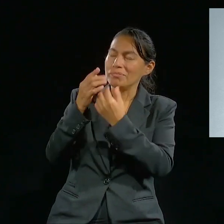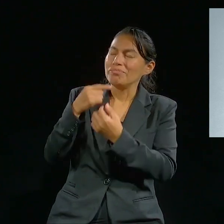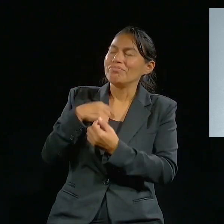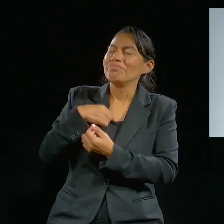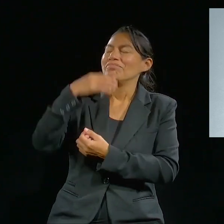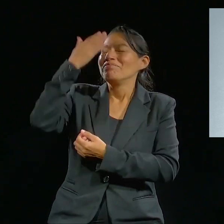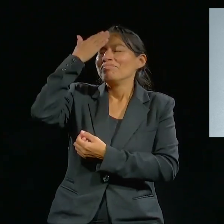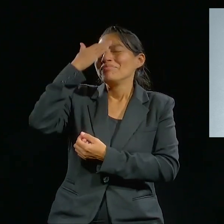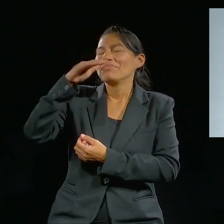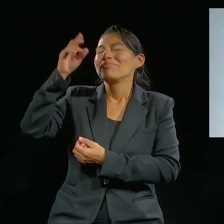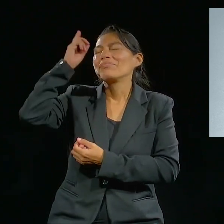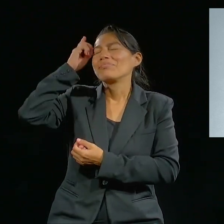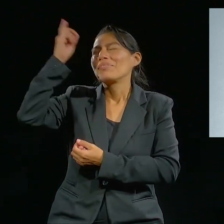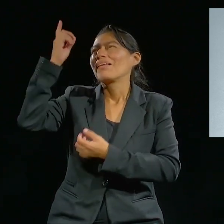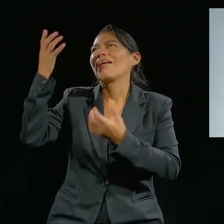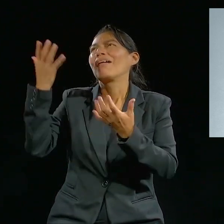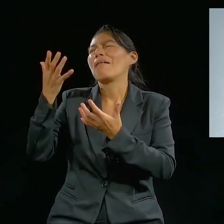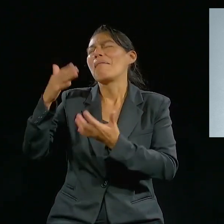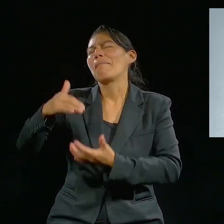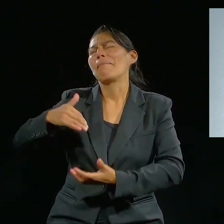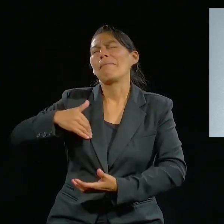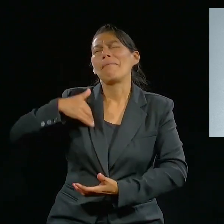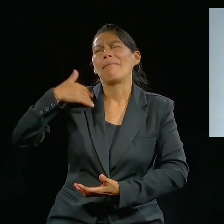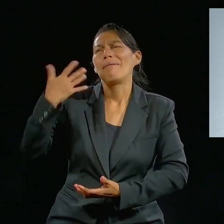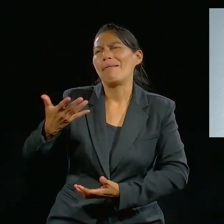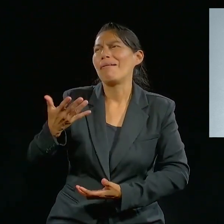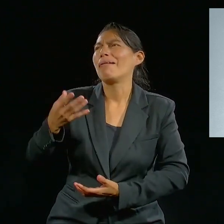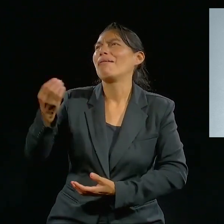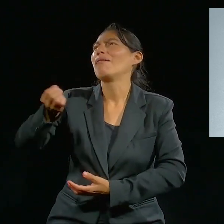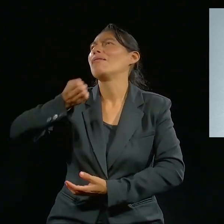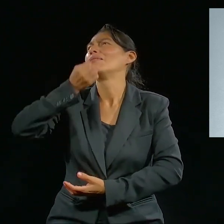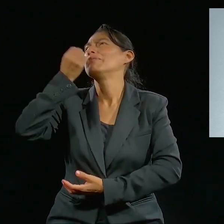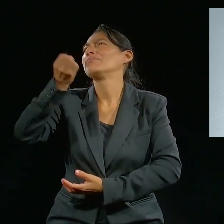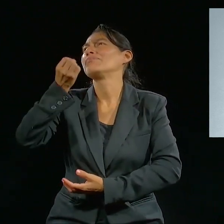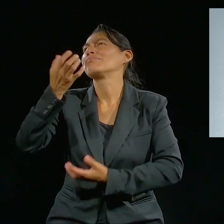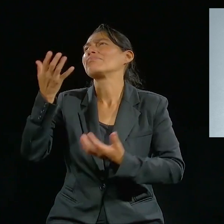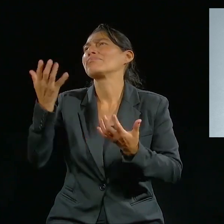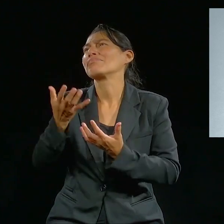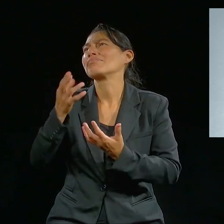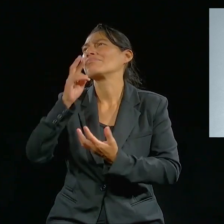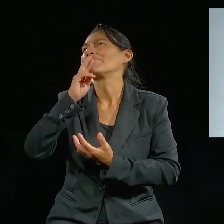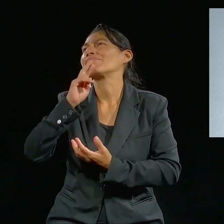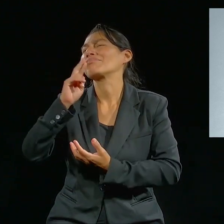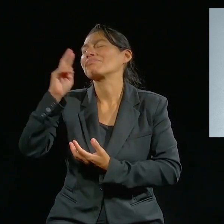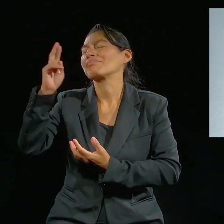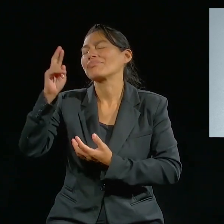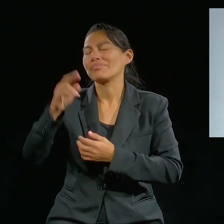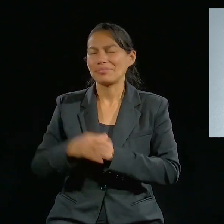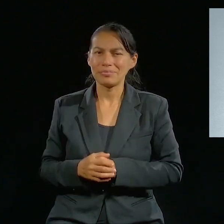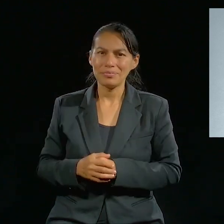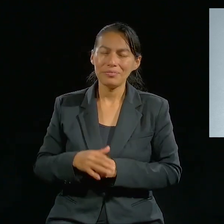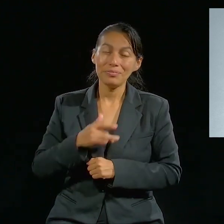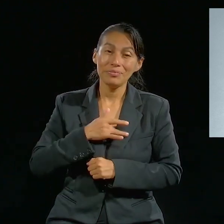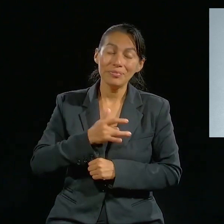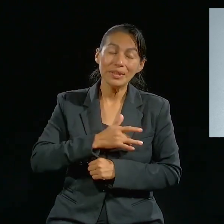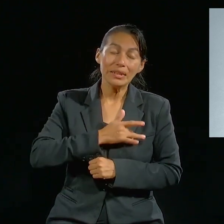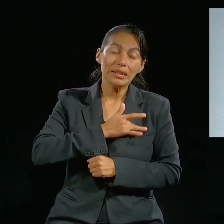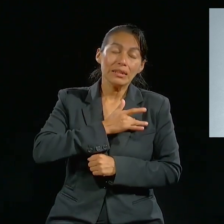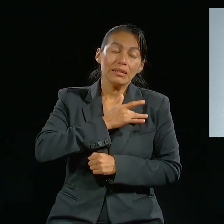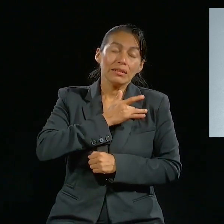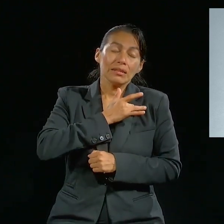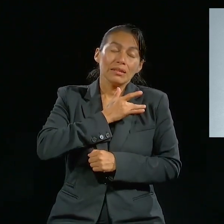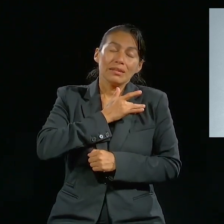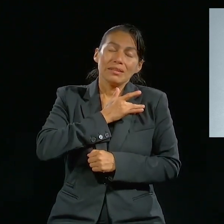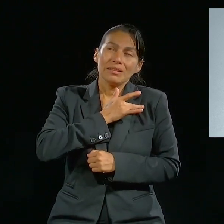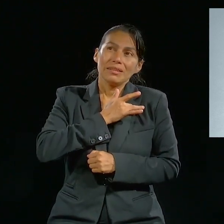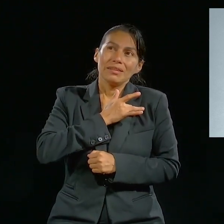pastor que Dios era el que había obrado y había respondido a la oración que había hecho me sentí